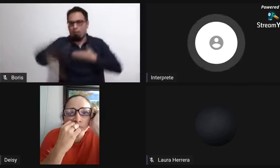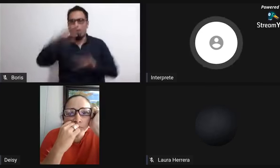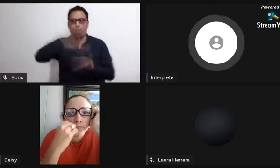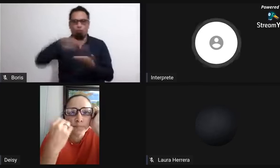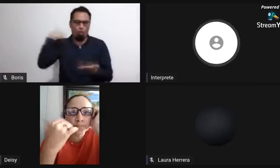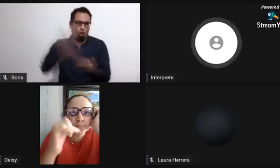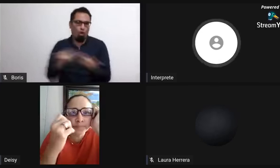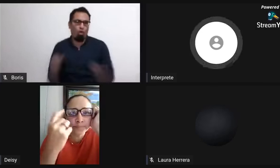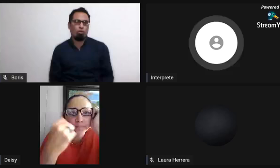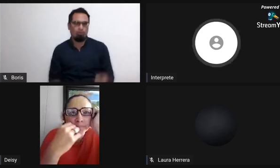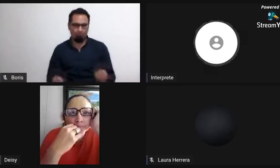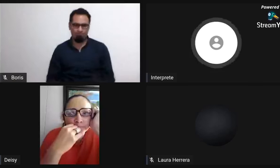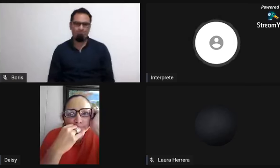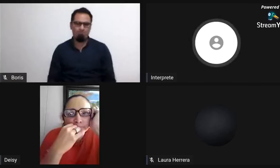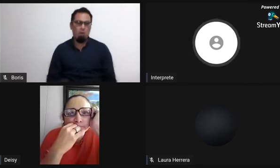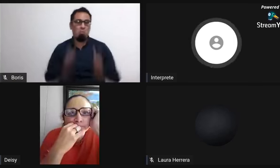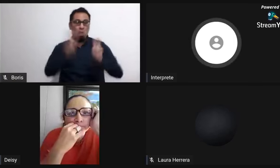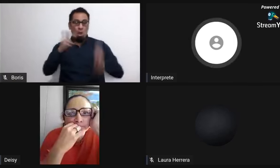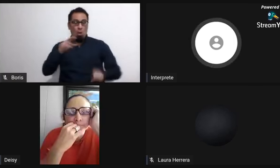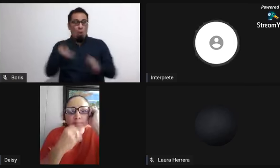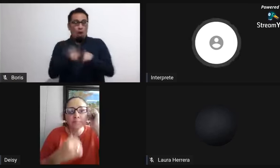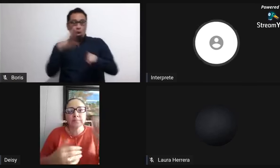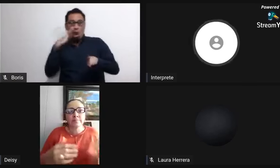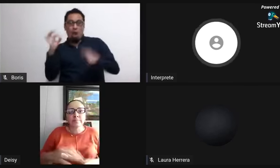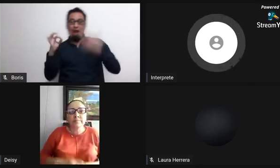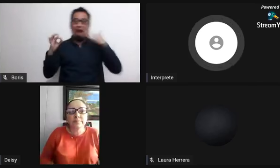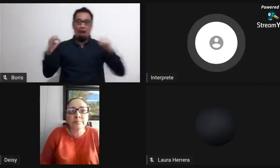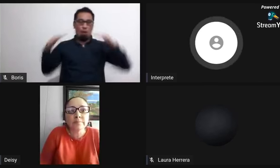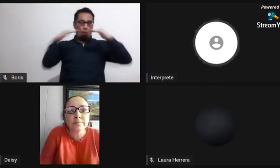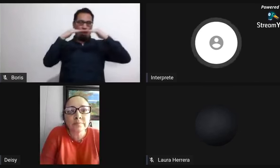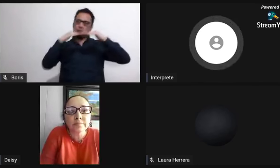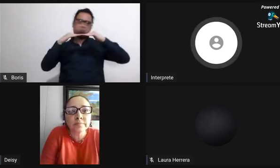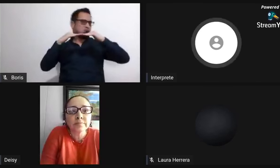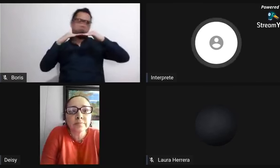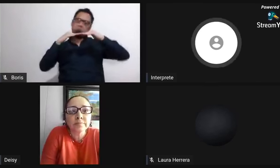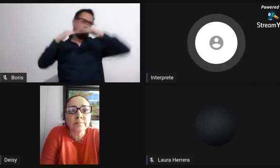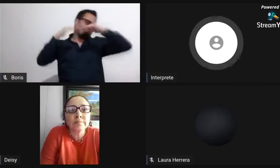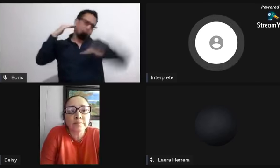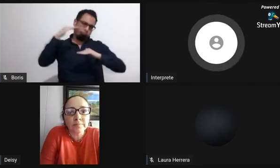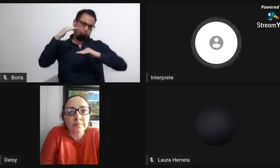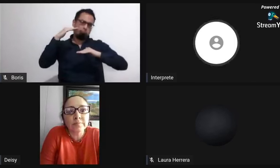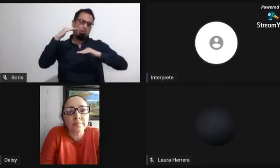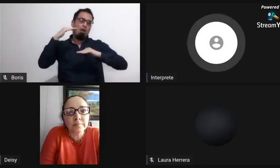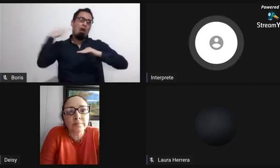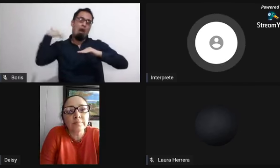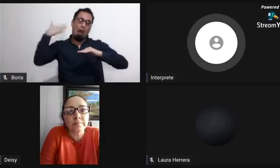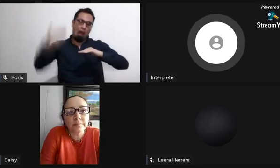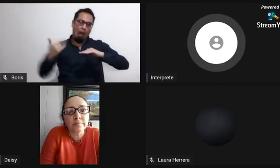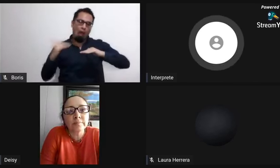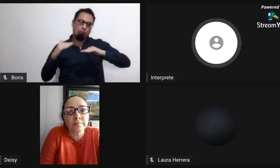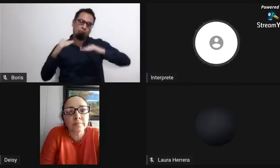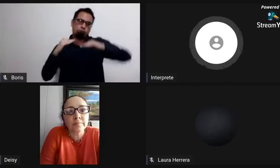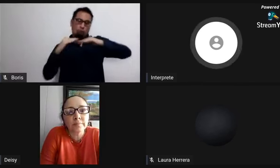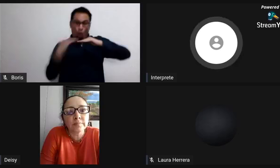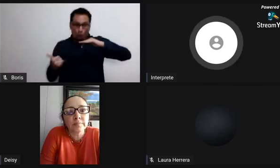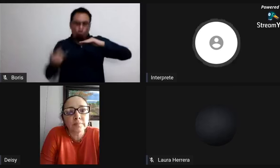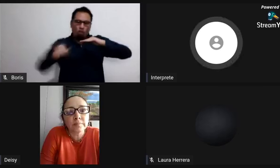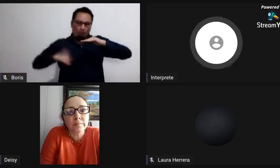mayor incidencia la mujer en los estamentos del gobierno, sino hasta mucho después, cuando se le da la oportunidad a la mujer de tener